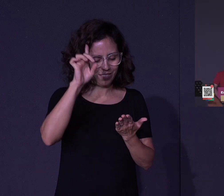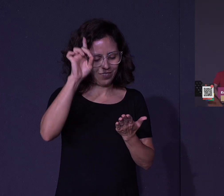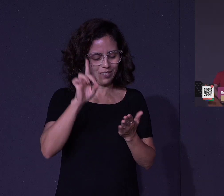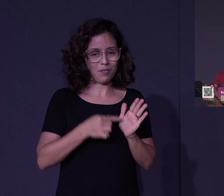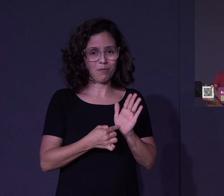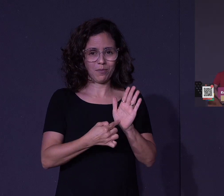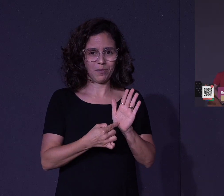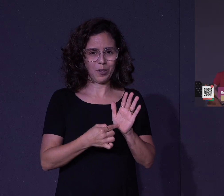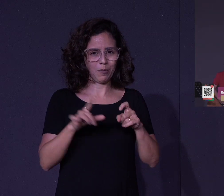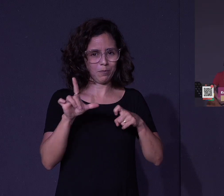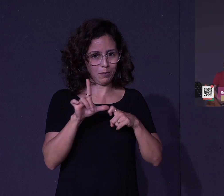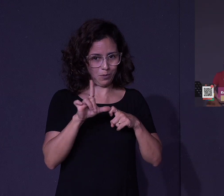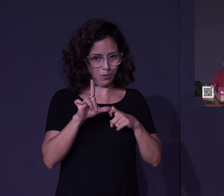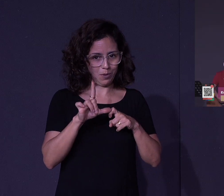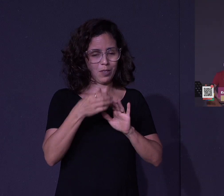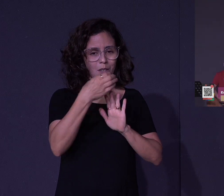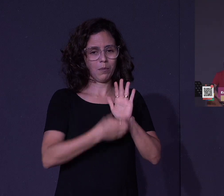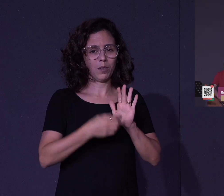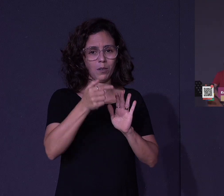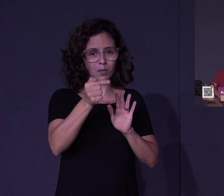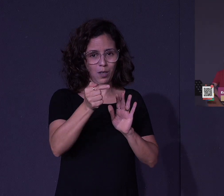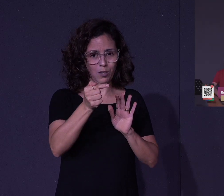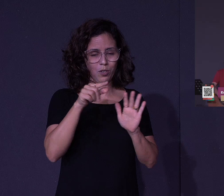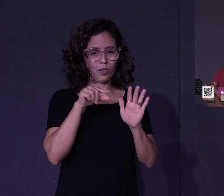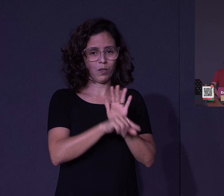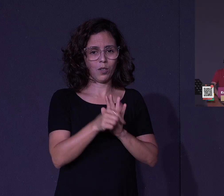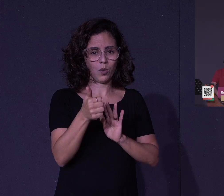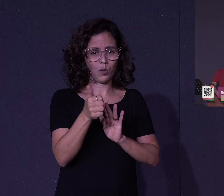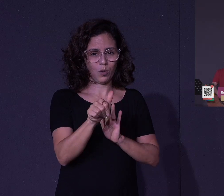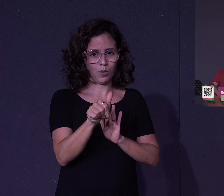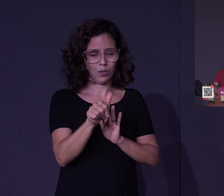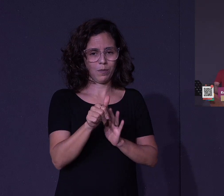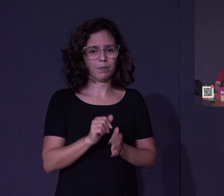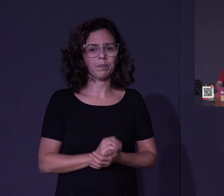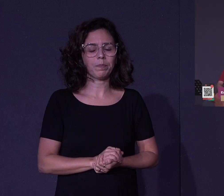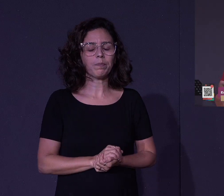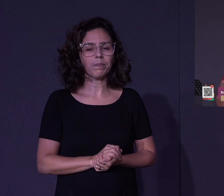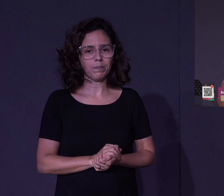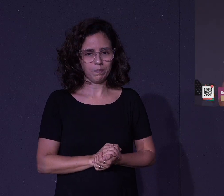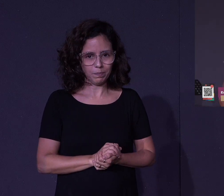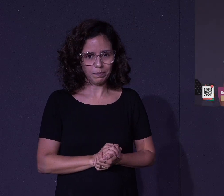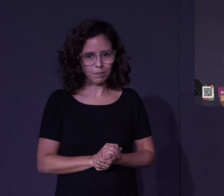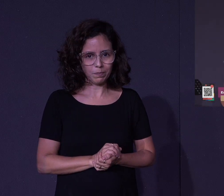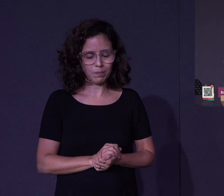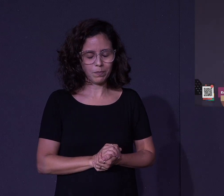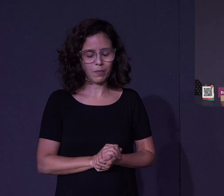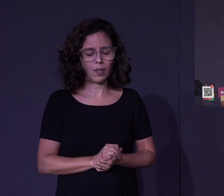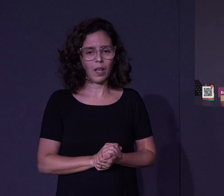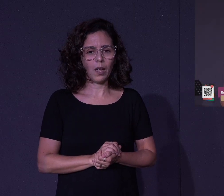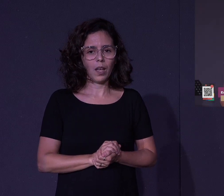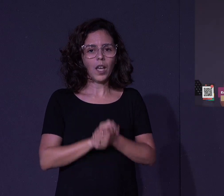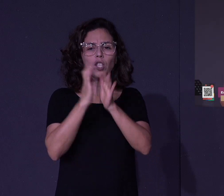assim a palavra. Lucas capítulo 7, verso 11. Logo depois, Jesus foi